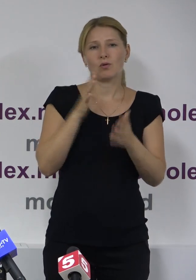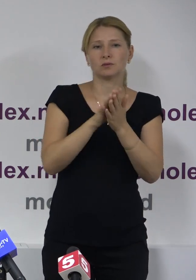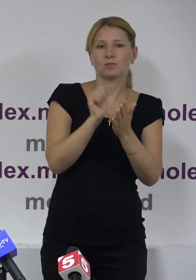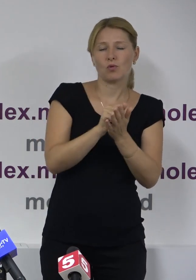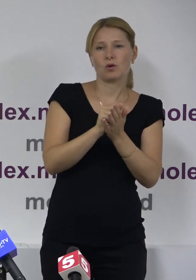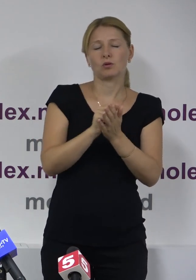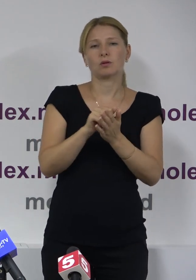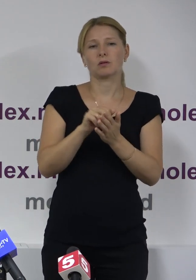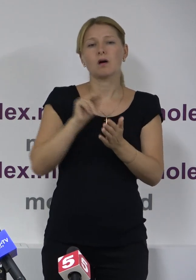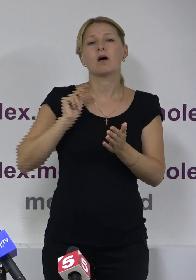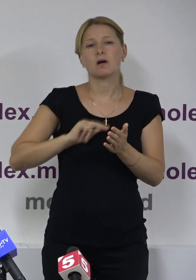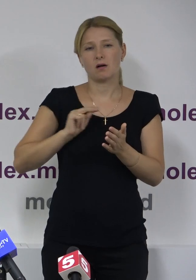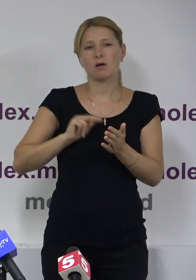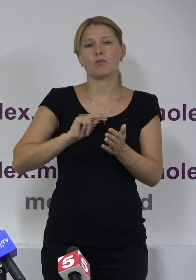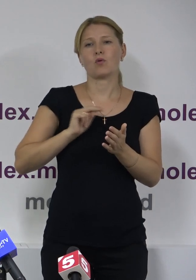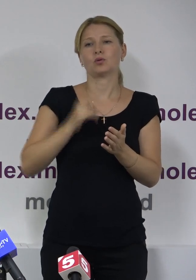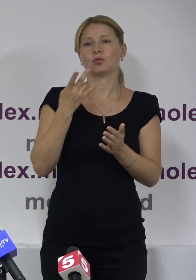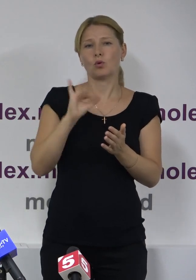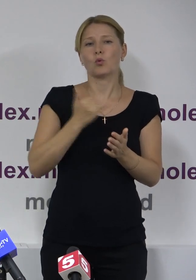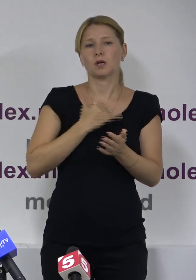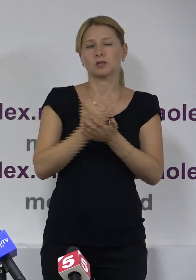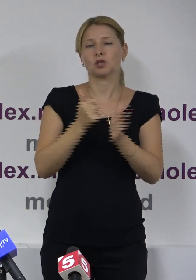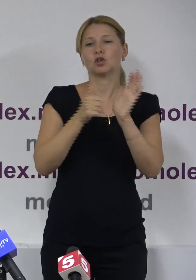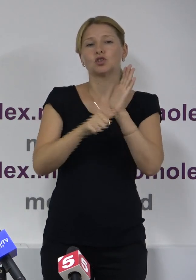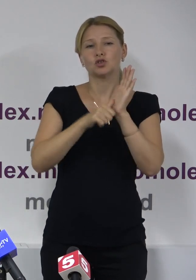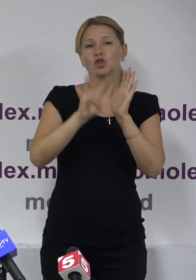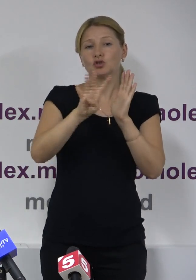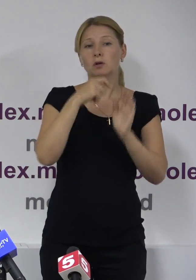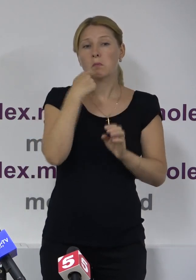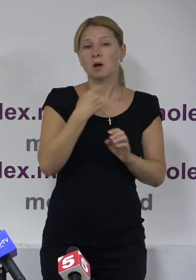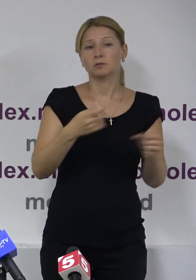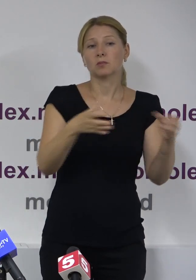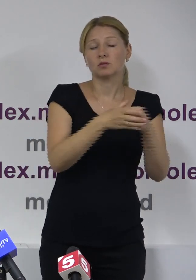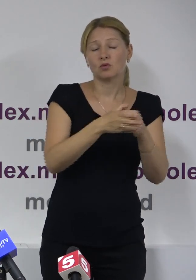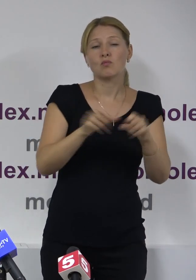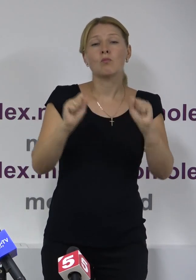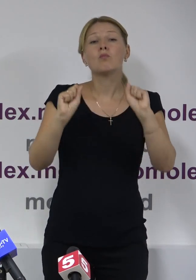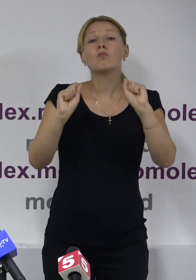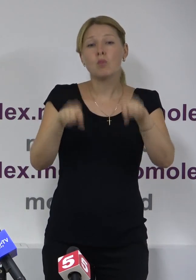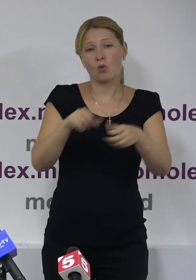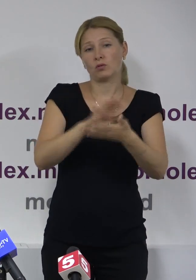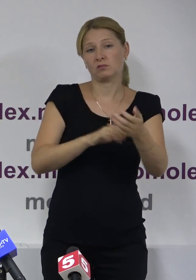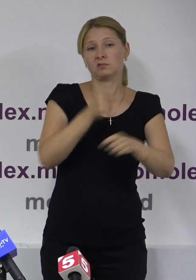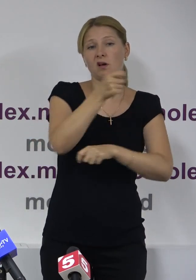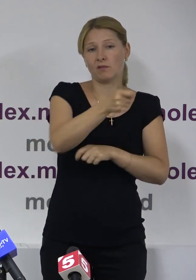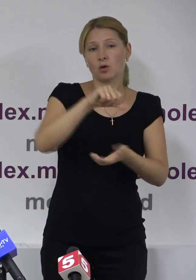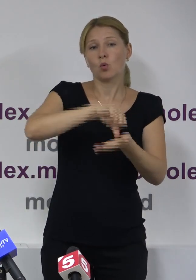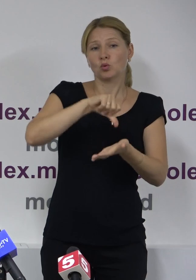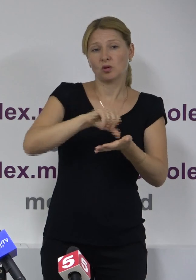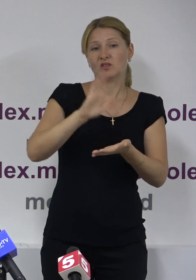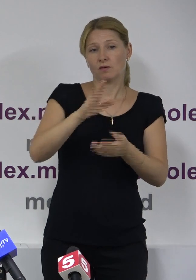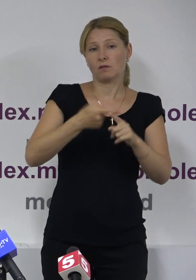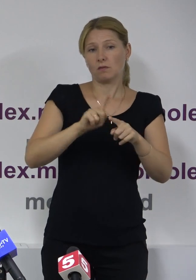în care avem peste 64 de partide, dacă nu greșesc, care pot candida la acest scrutin sau la aceste